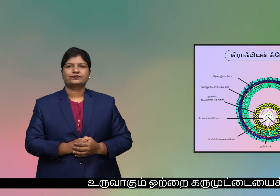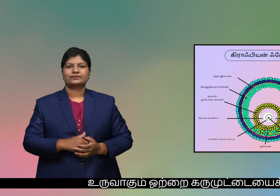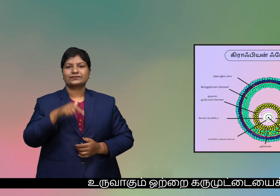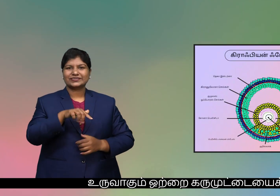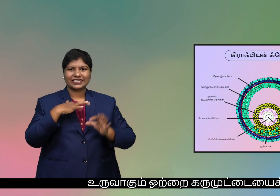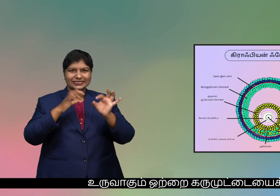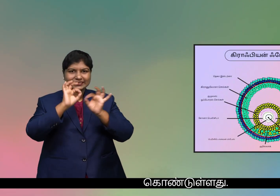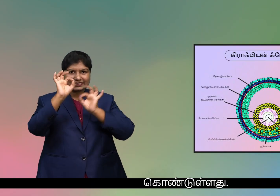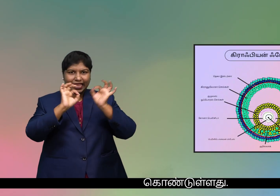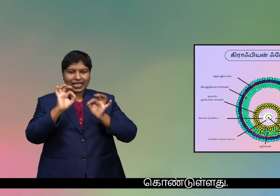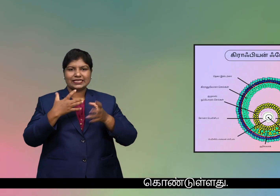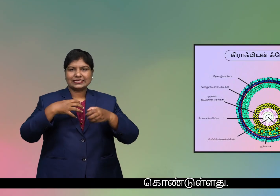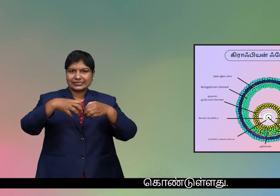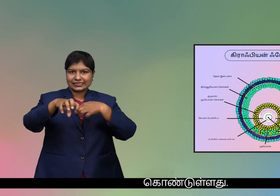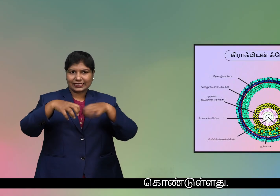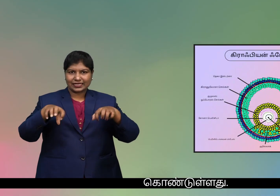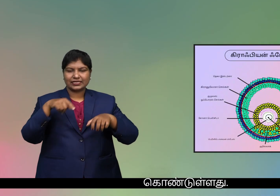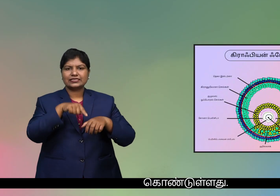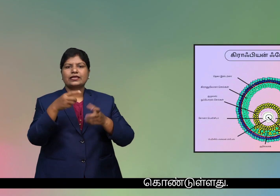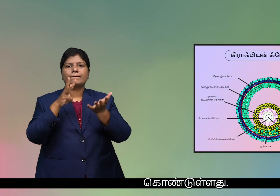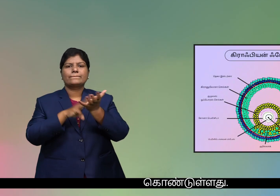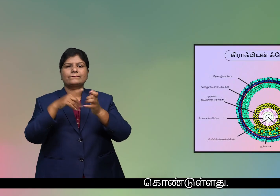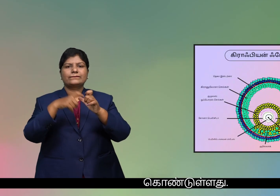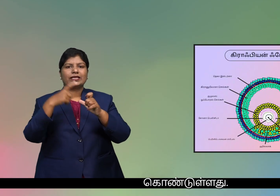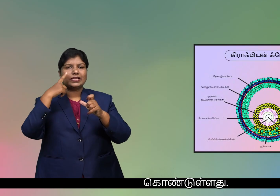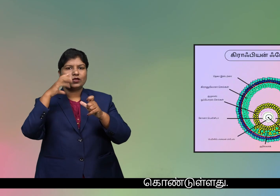உருவாகும் ஒற்றை கருமுட்டையை கொண்டுள்ளது.